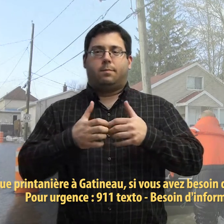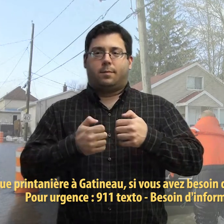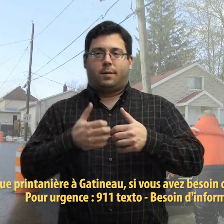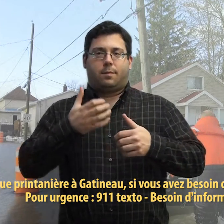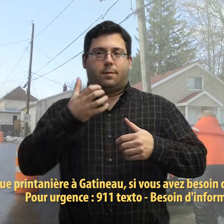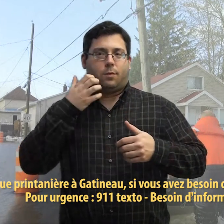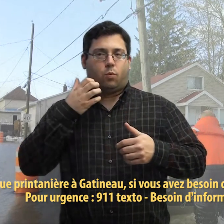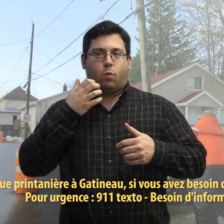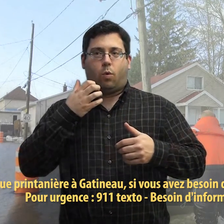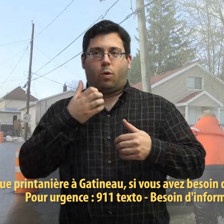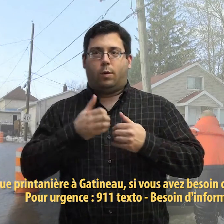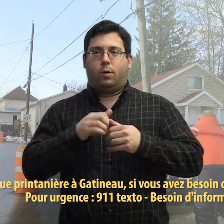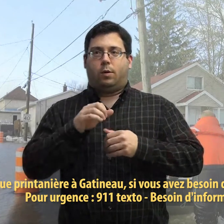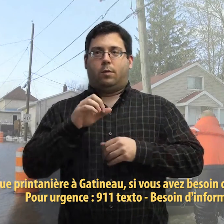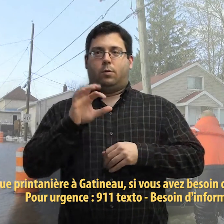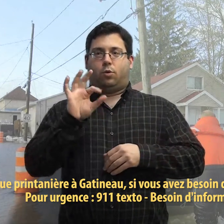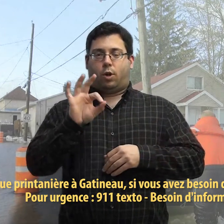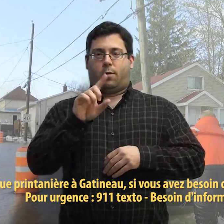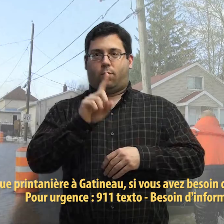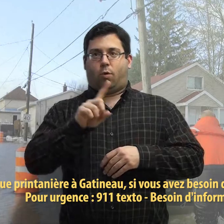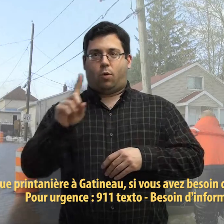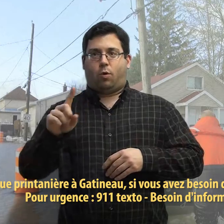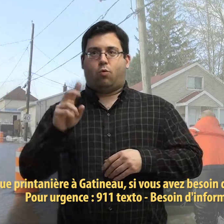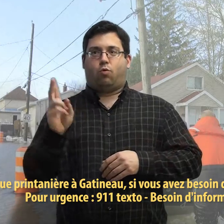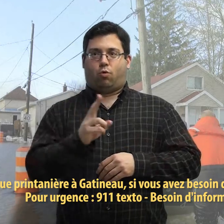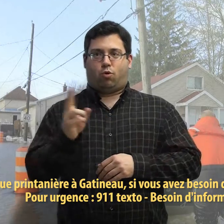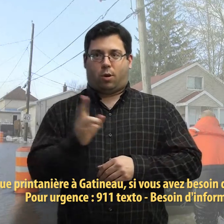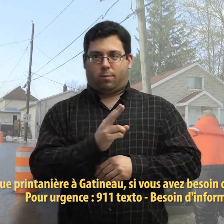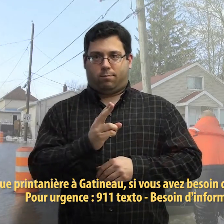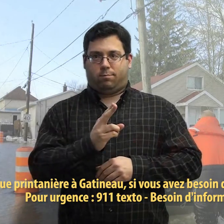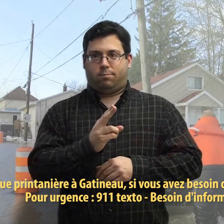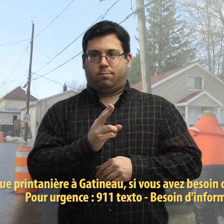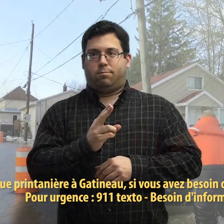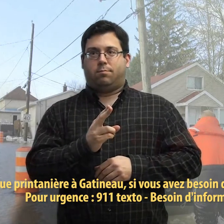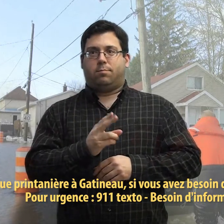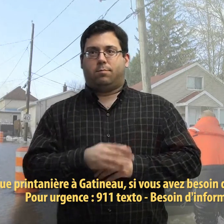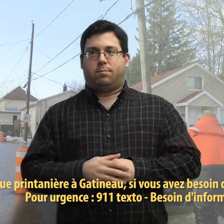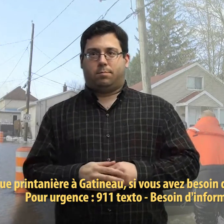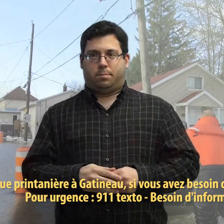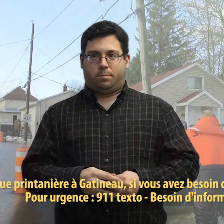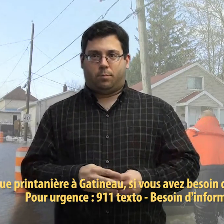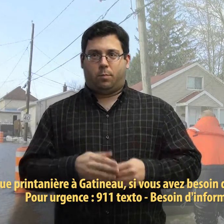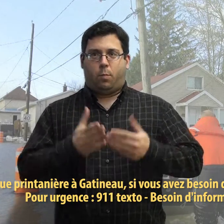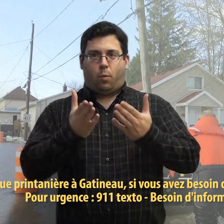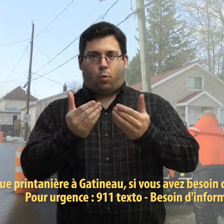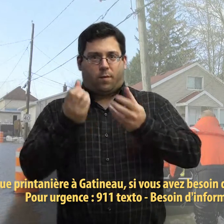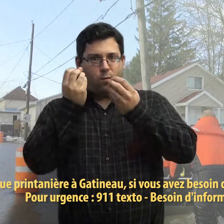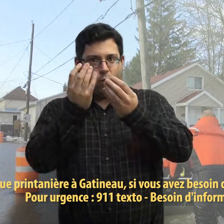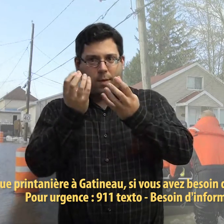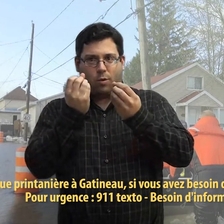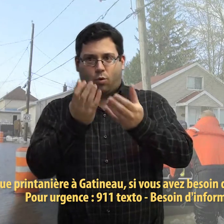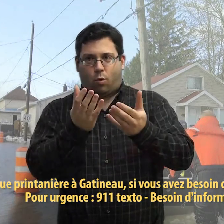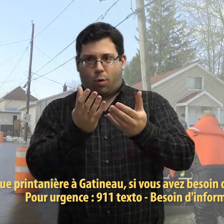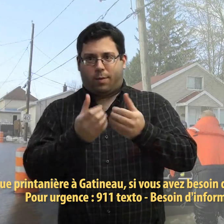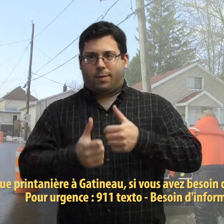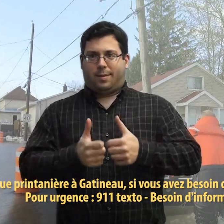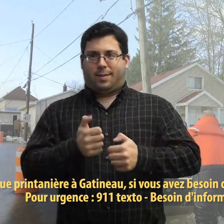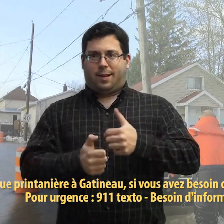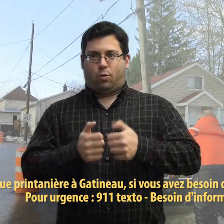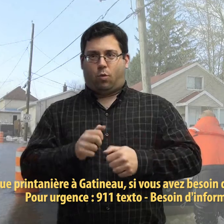texto, contacter les urgences texto 911. Pour un besoin